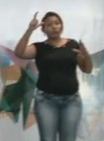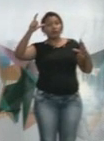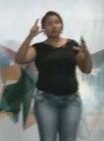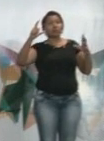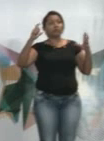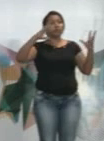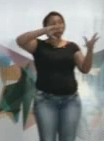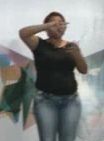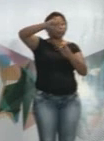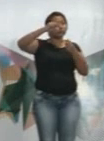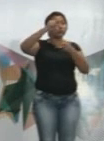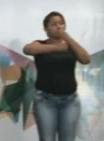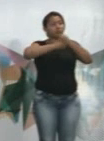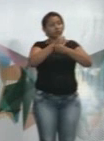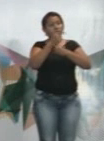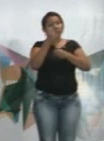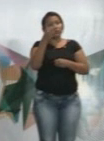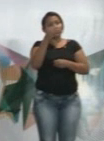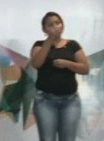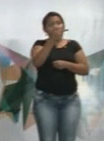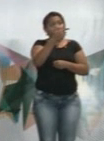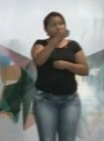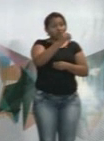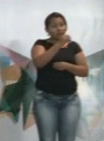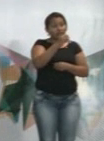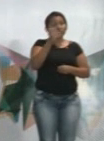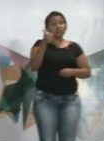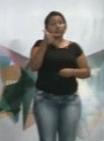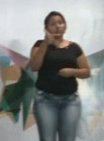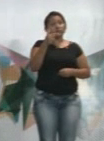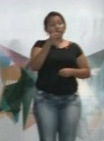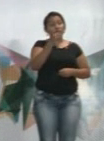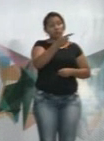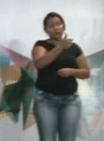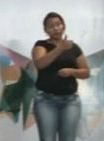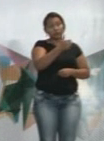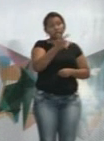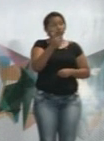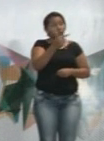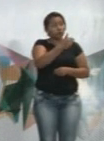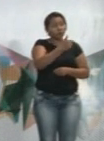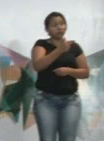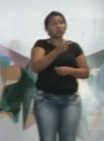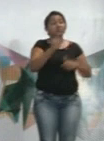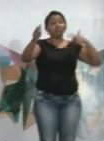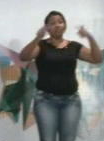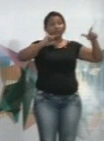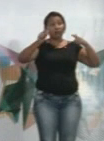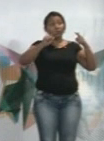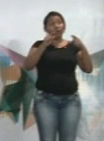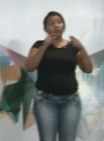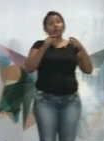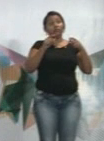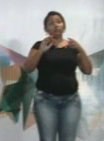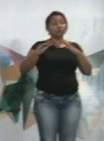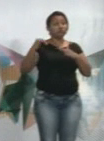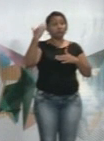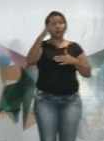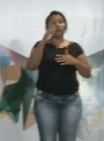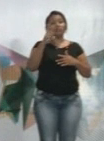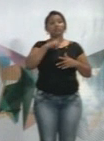prova de 2010, 2011 e um pouco na do ano passado. A prova de 2012 foi um pouquinho mais trabalhosa, mais complexa. Houve realmente